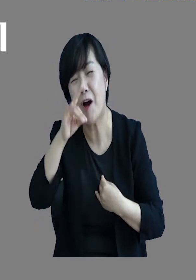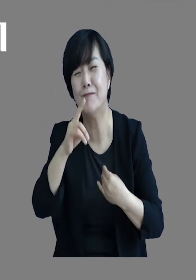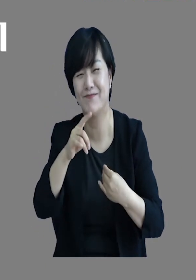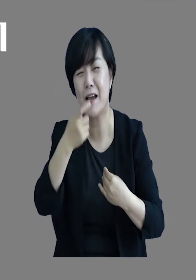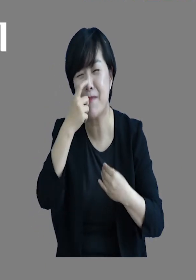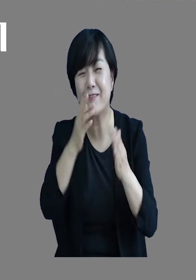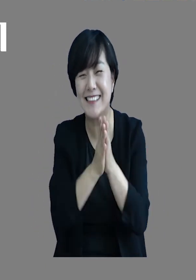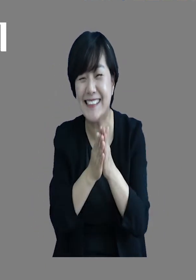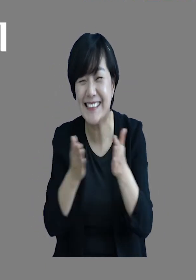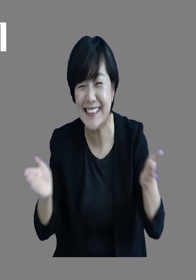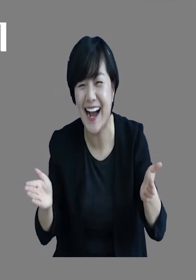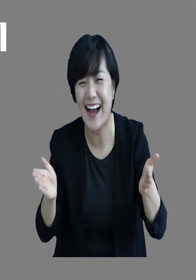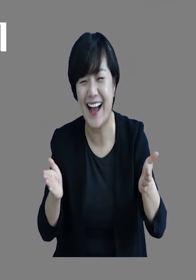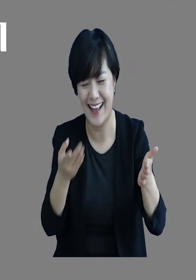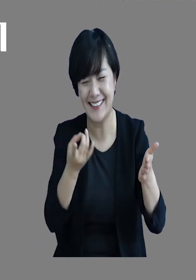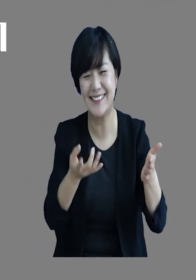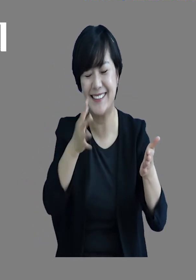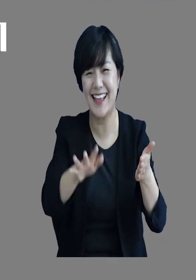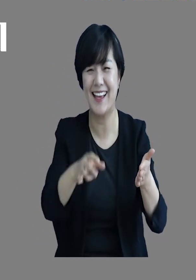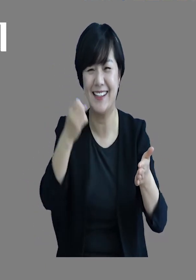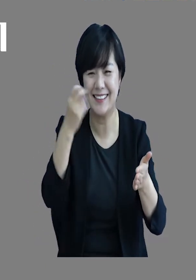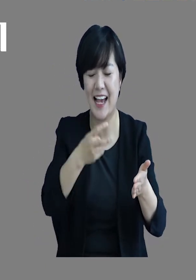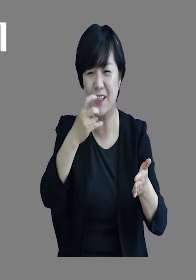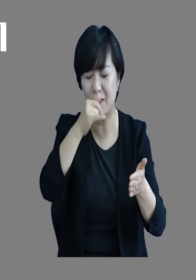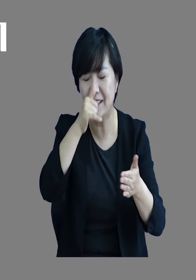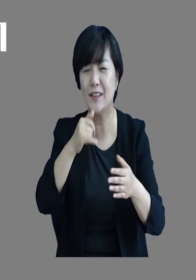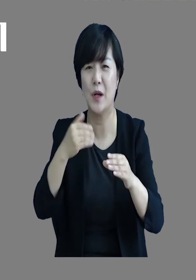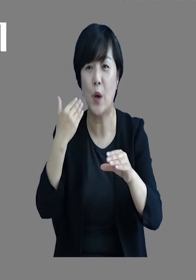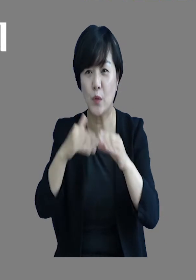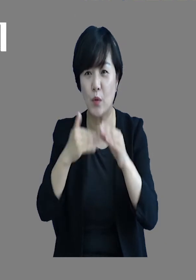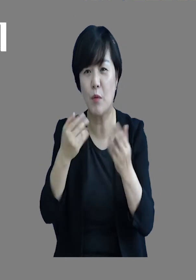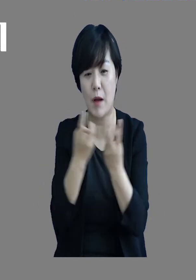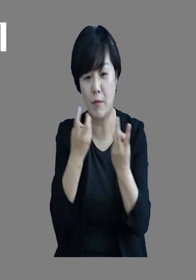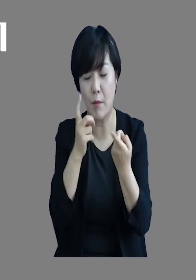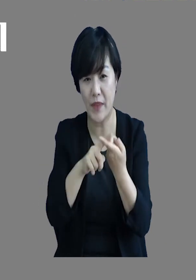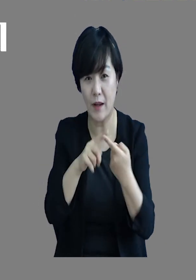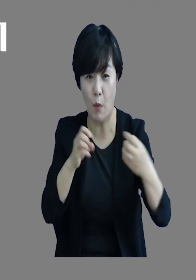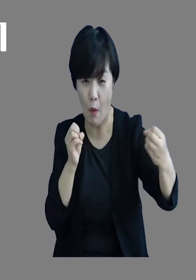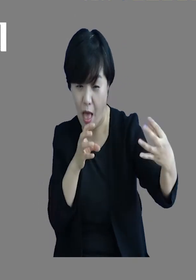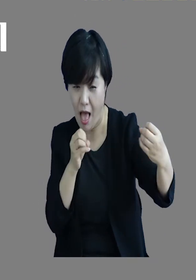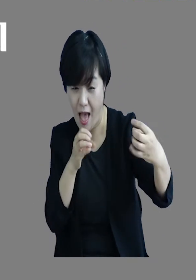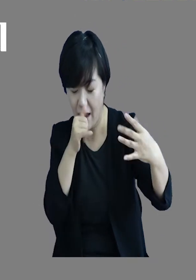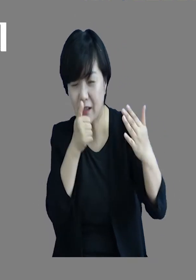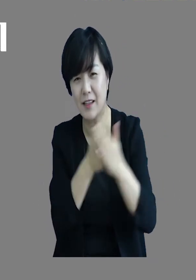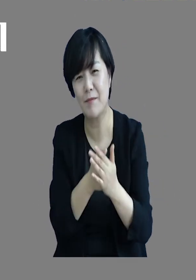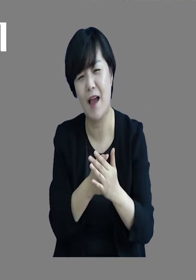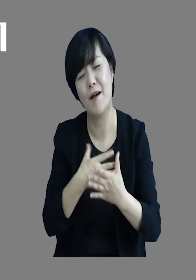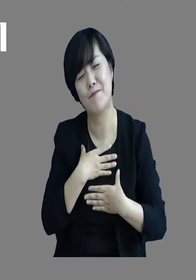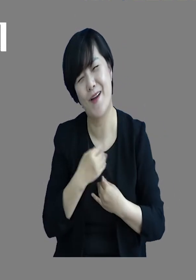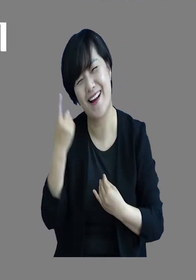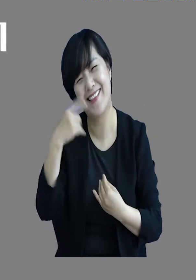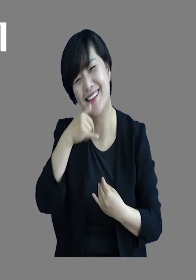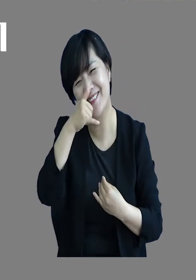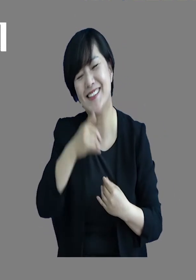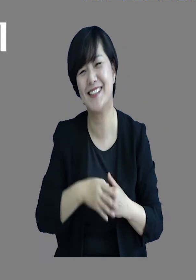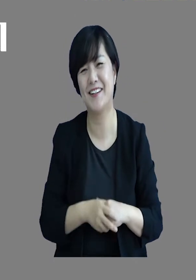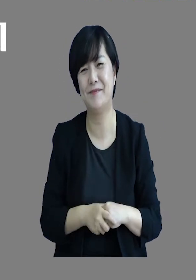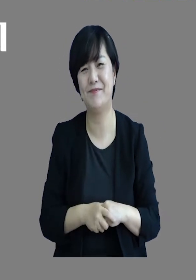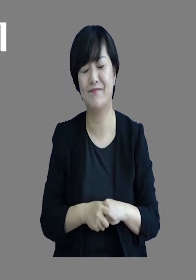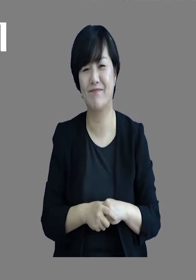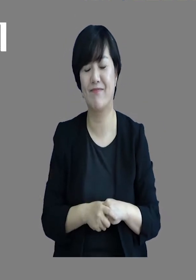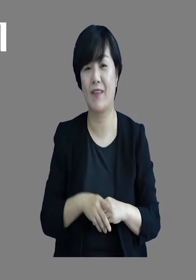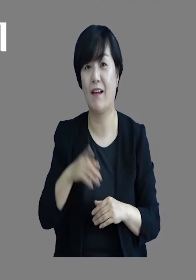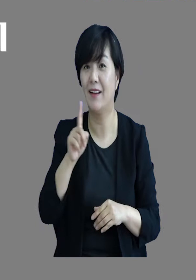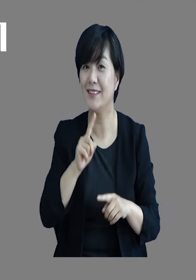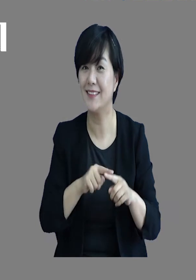배웠는데, 본인들이 흔히 하는 소통 방식으로 이야기를 할 수 있으니까 편안하게 느끼시는 거겠죠.